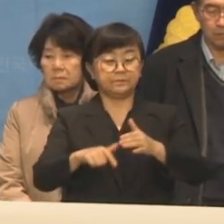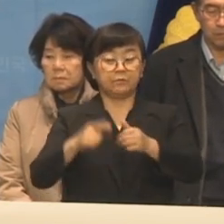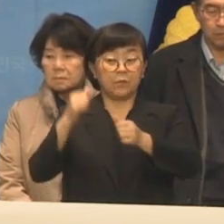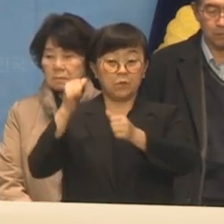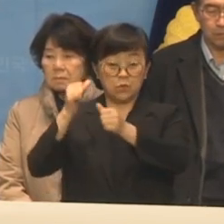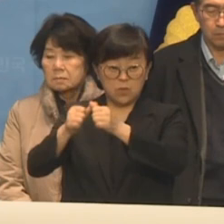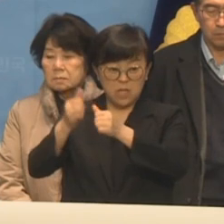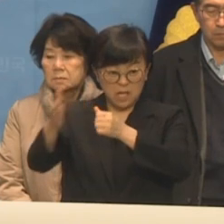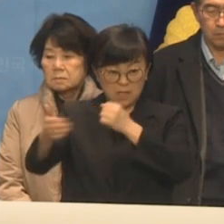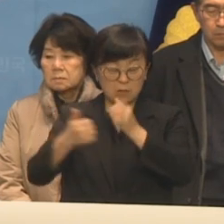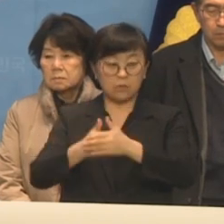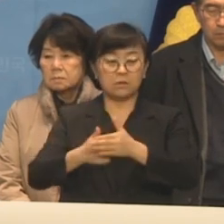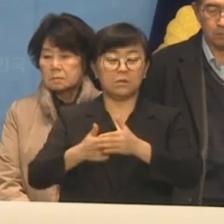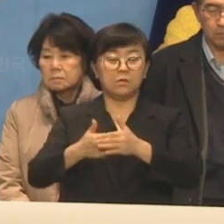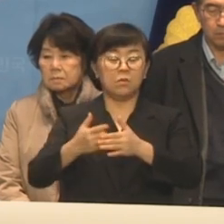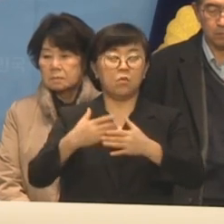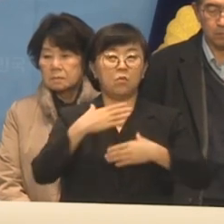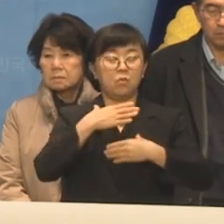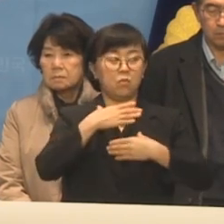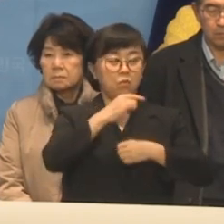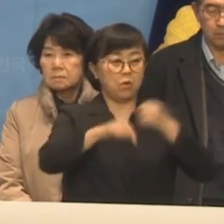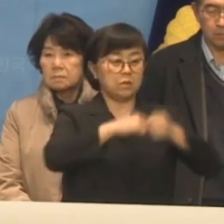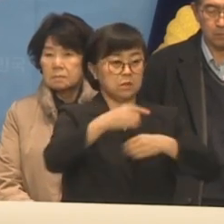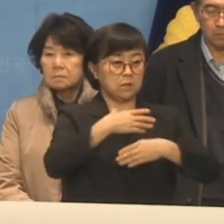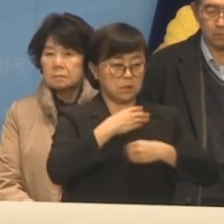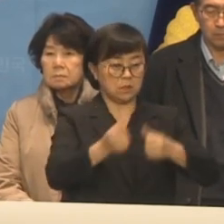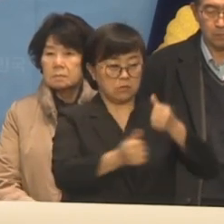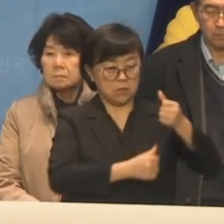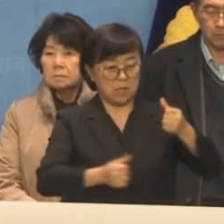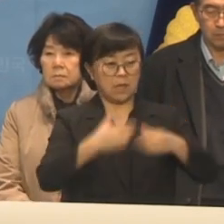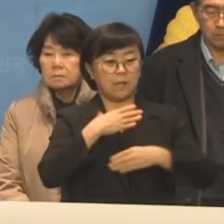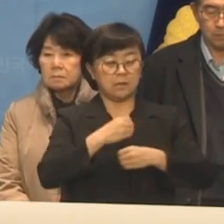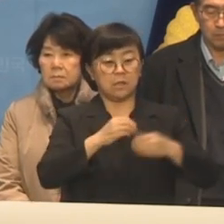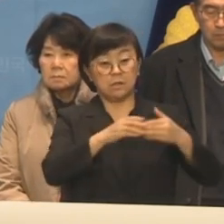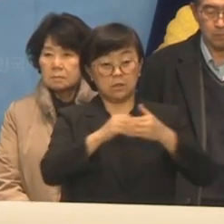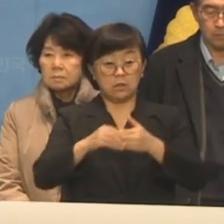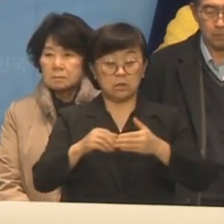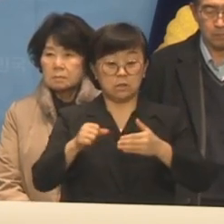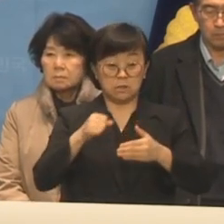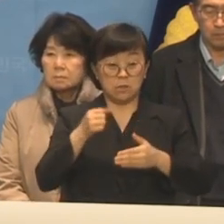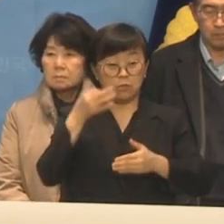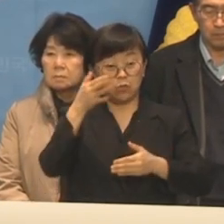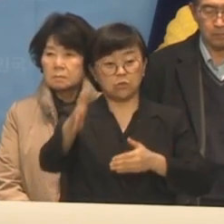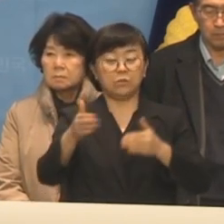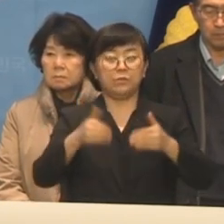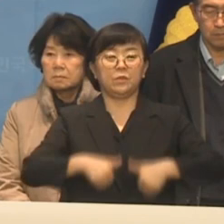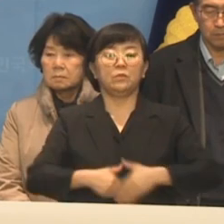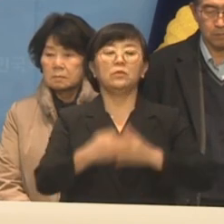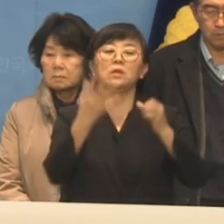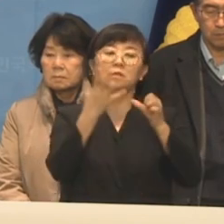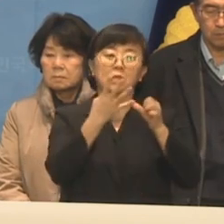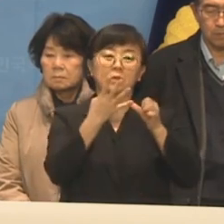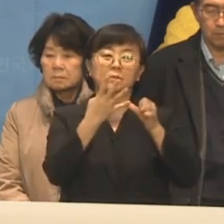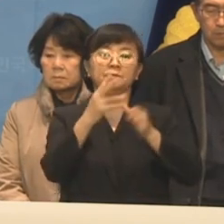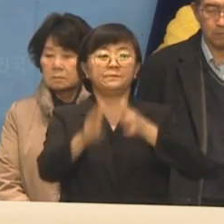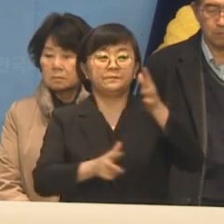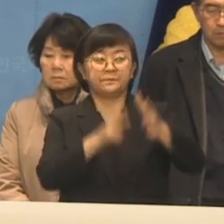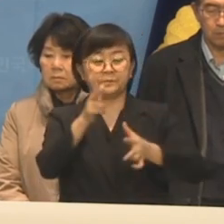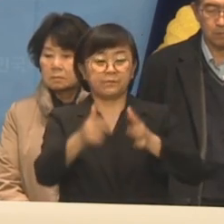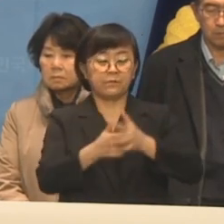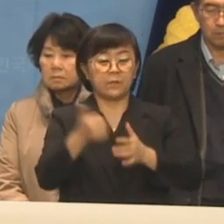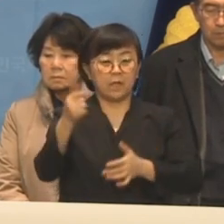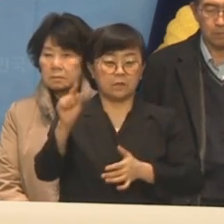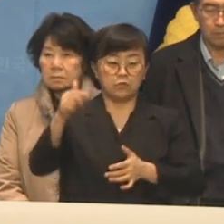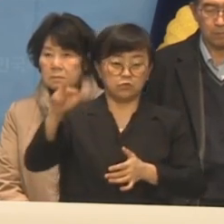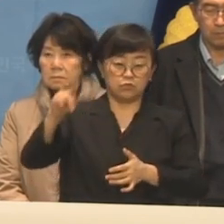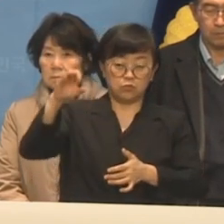지시를 내려서 원안위의 안전 리더십을 보여줘야 할 것입니다. 넷째, 사업자인